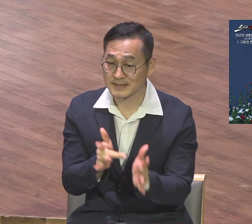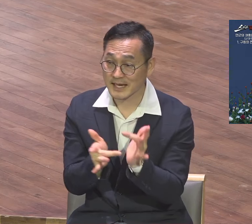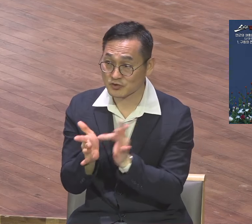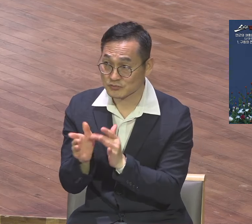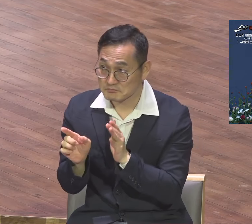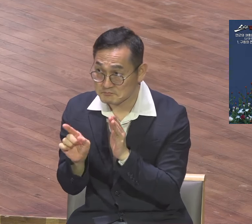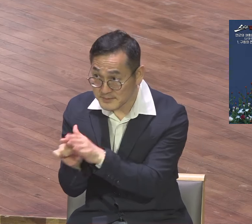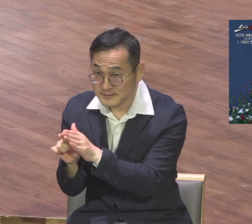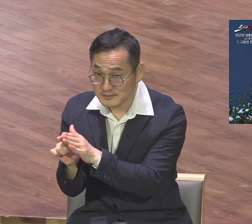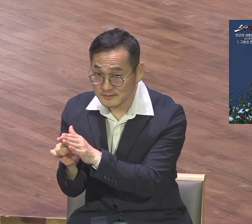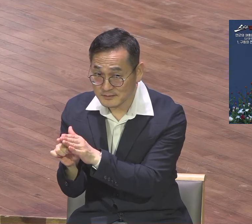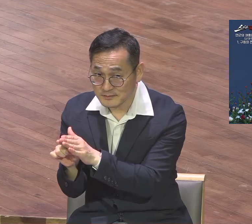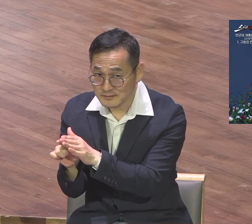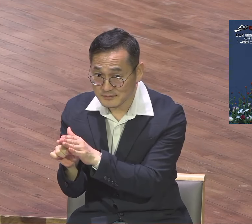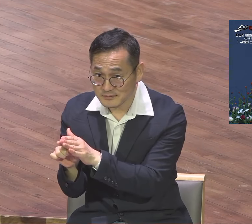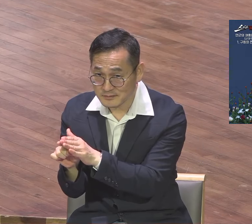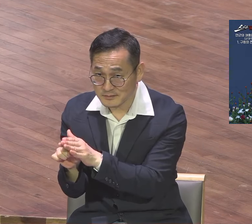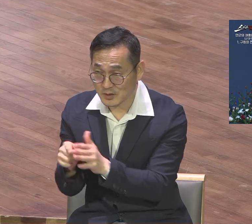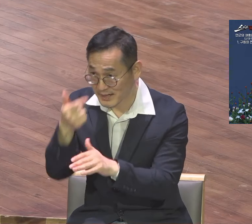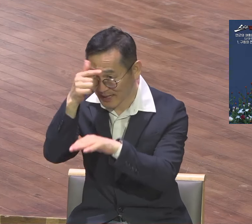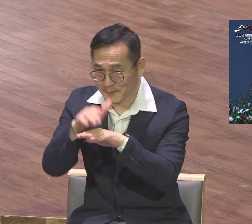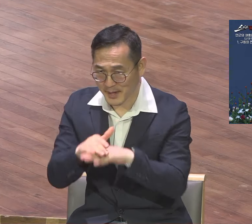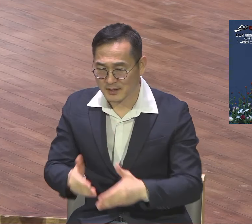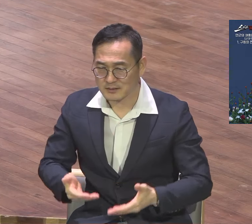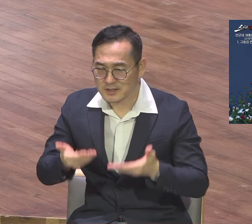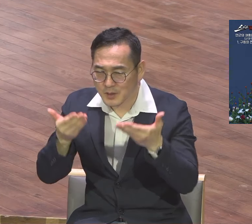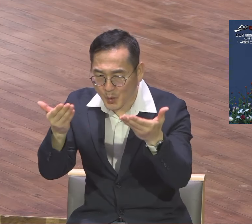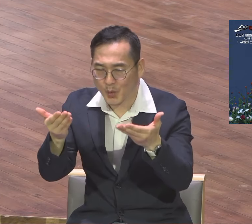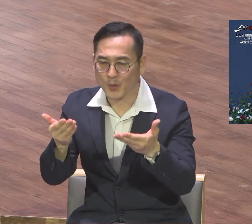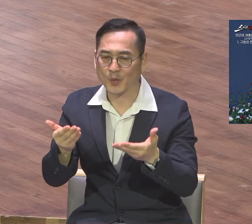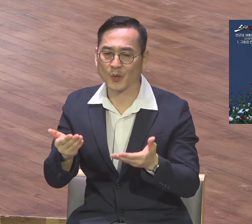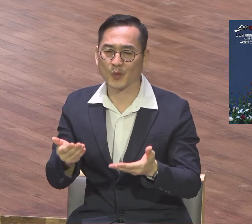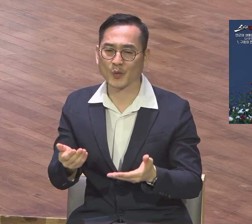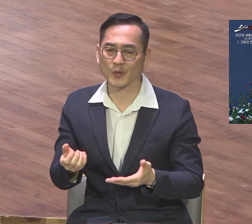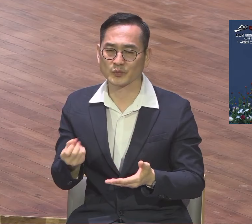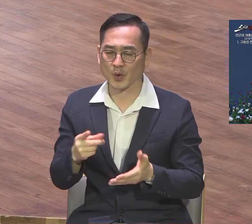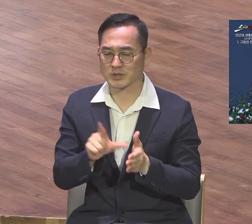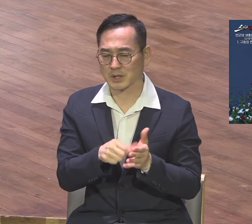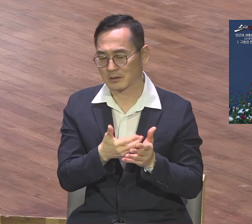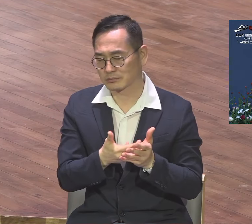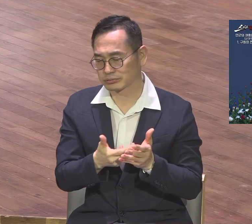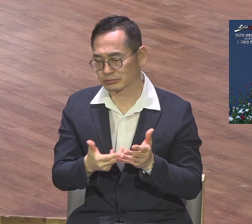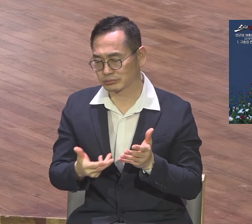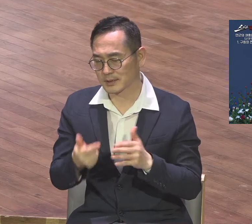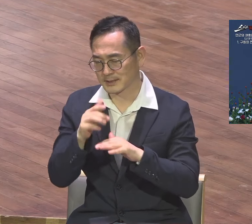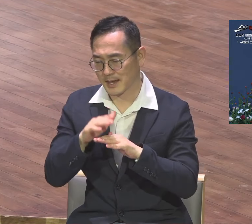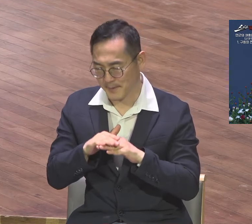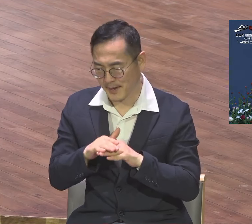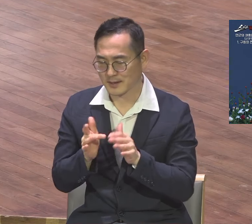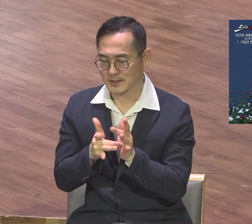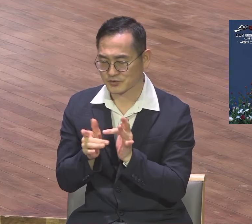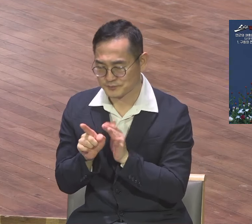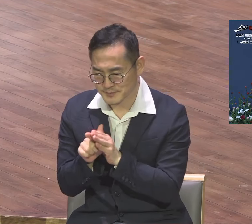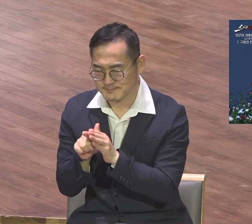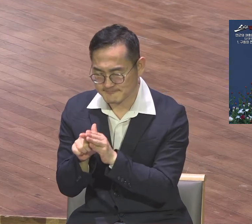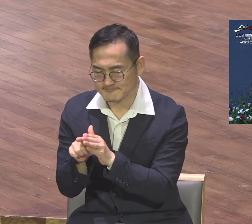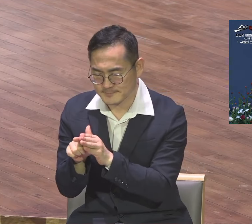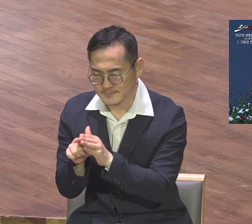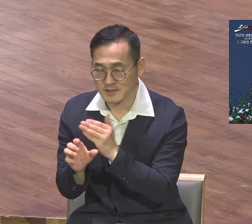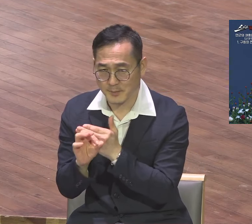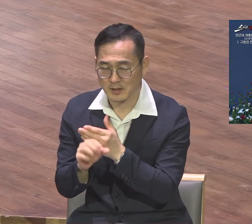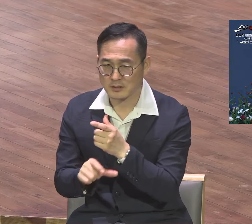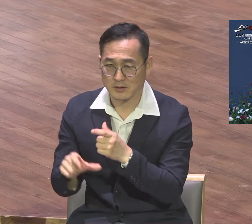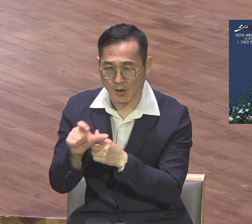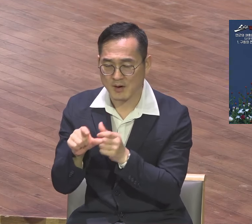예수를 믿는 순간에 예배를 드리면 드릴수록 시간이 가면 갈수록 계속해서